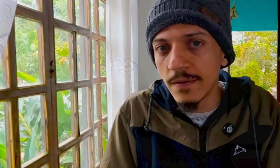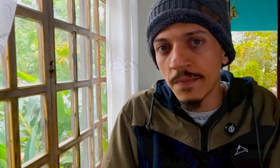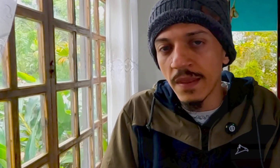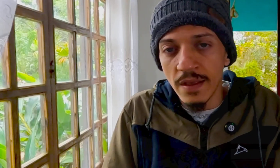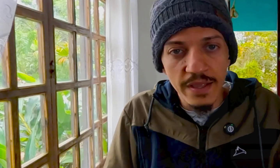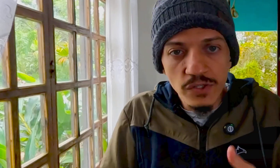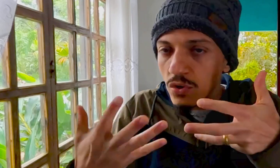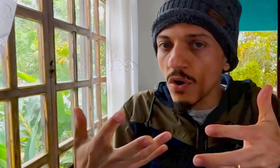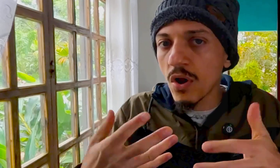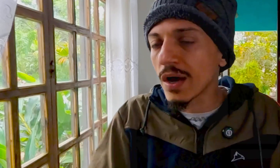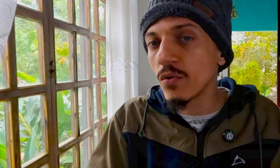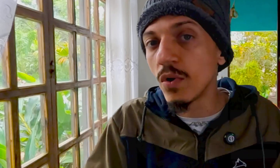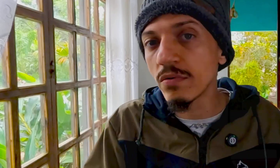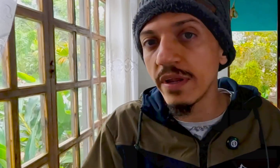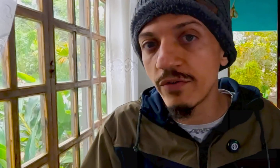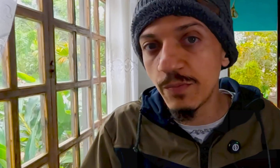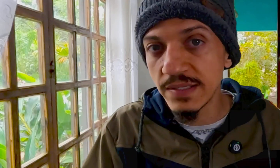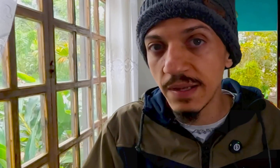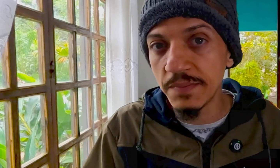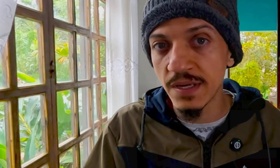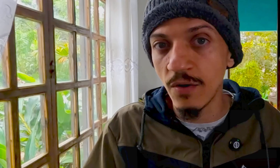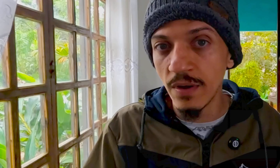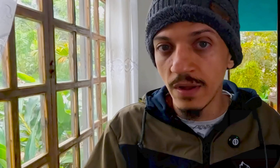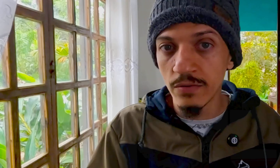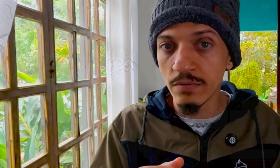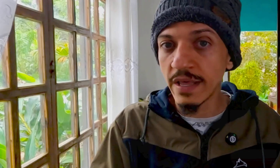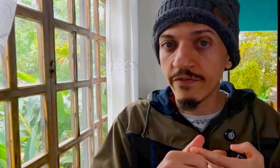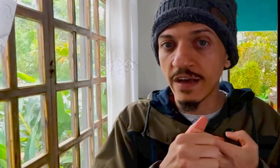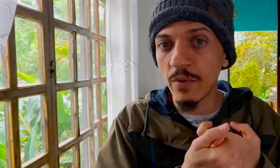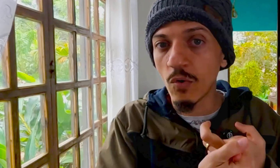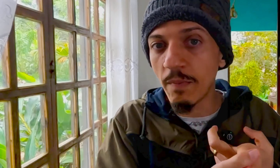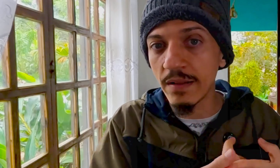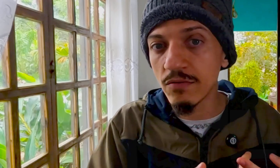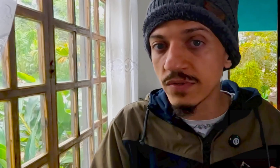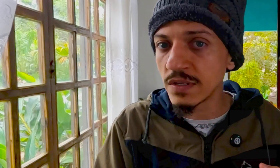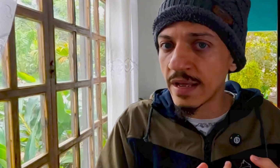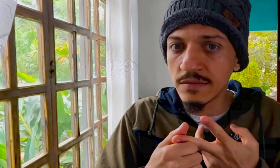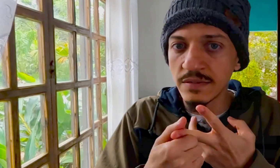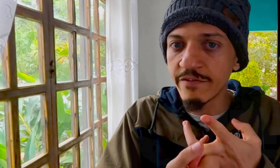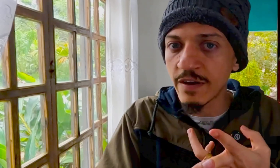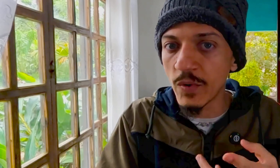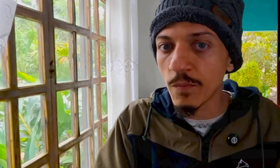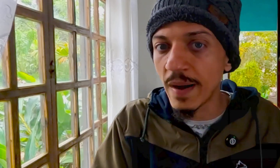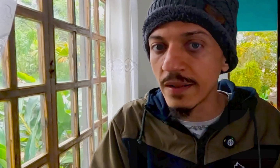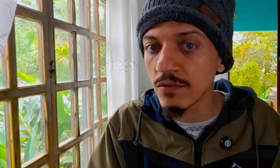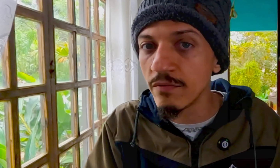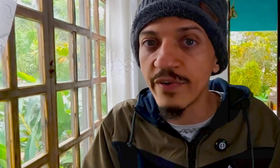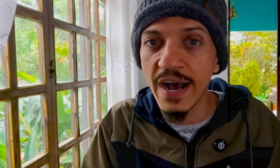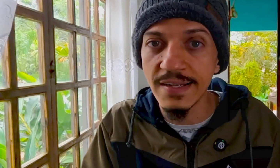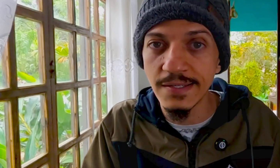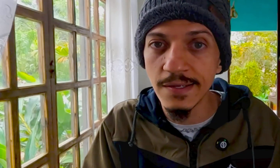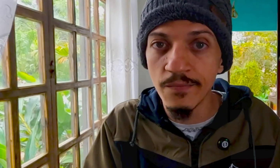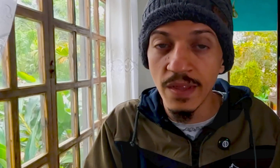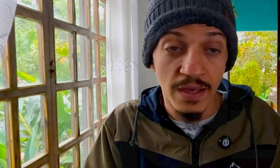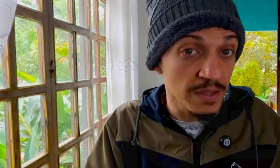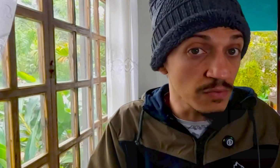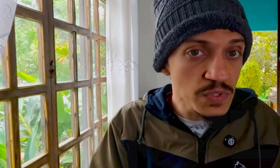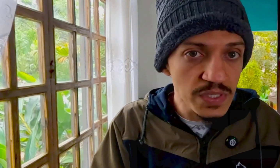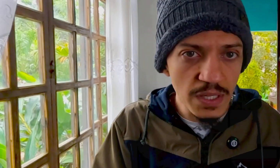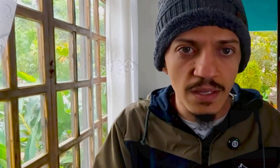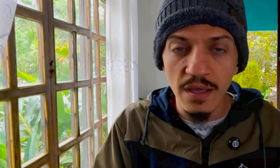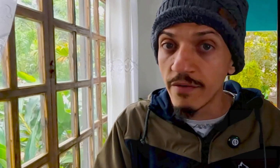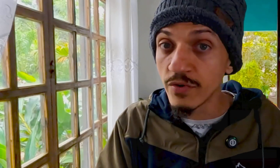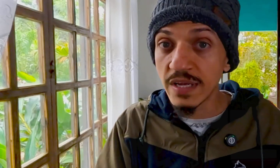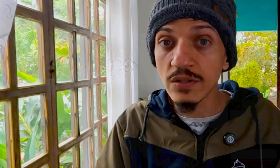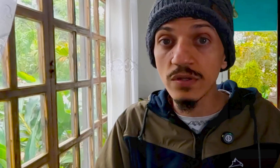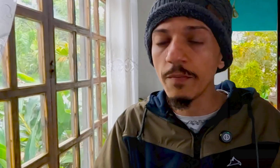poderosa, que isso te coloca num outro nível de percepção. Tu não tem que ficar preocupado com sinais, não tem que ficar preocupado com frases. Então,